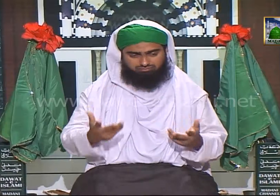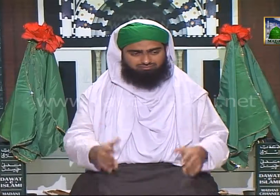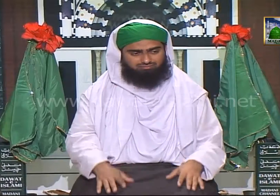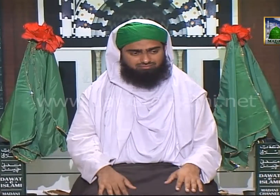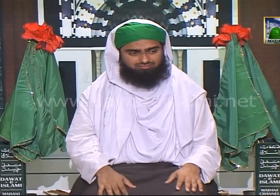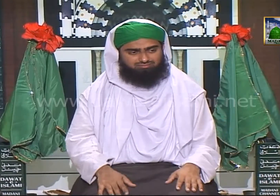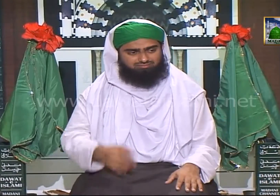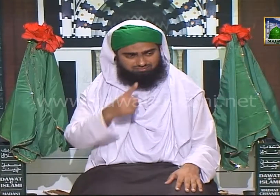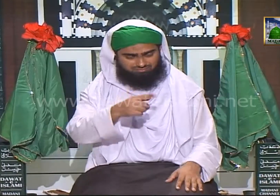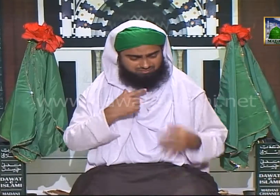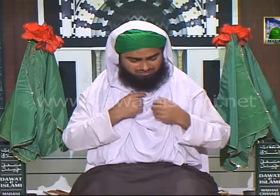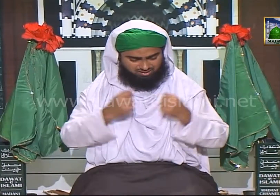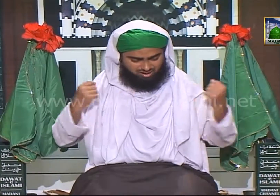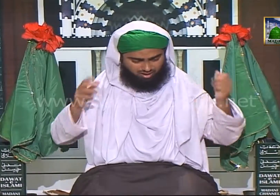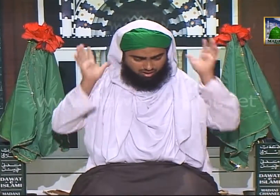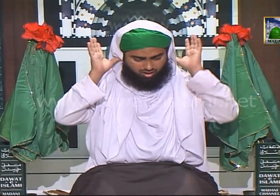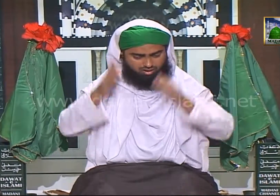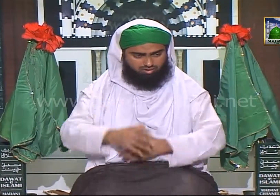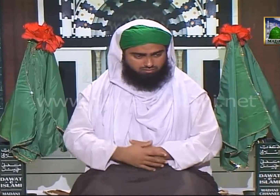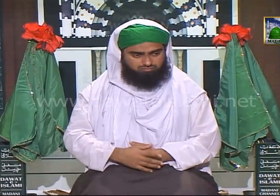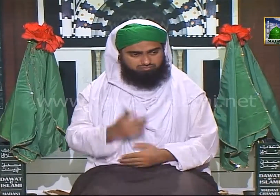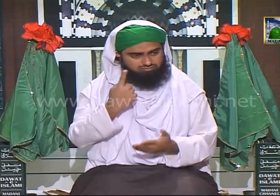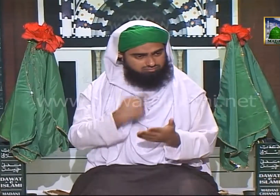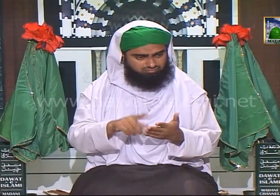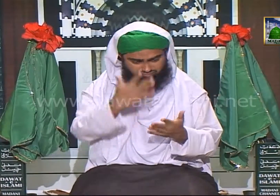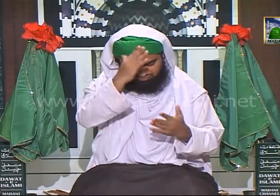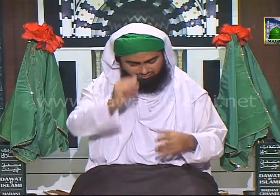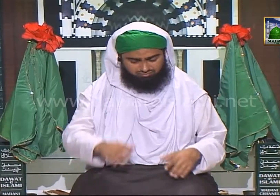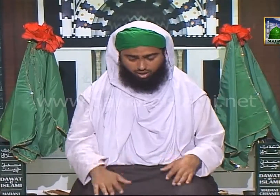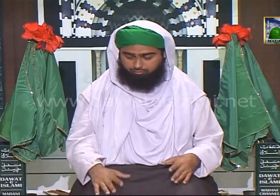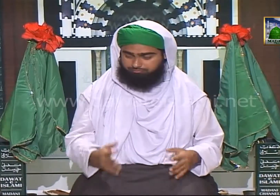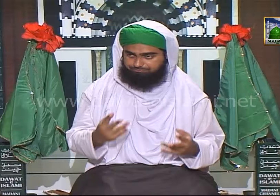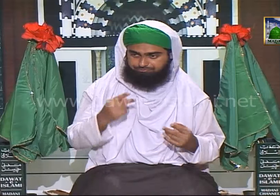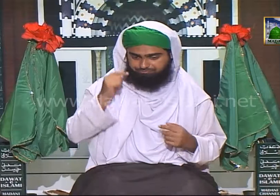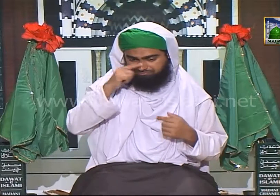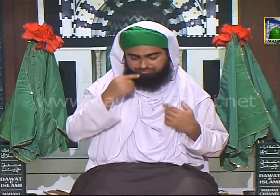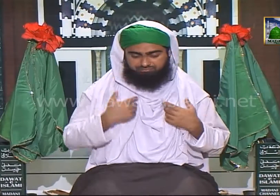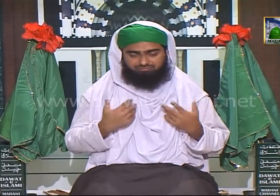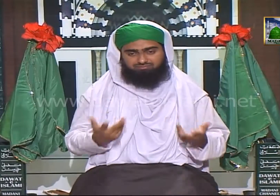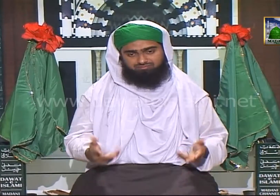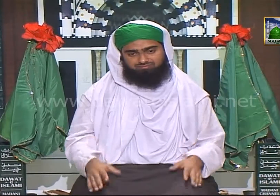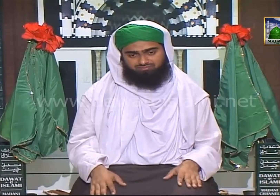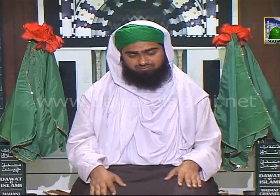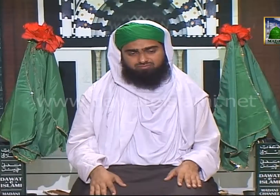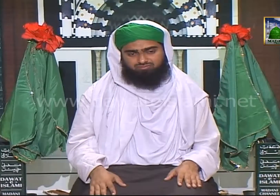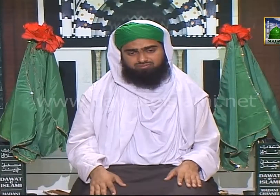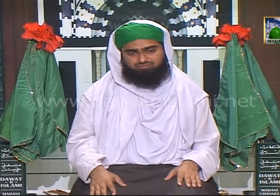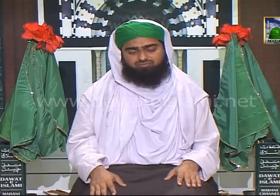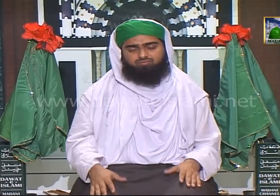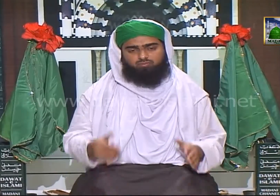پریشان ہے۔ اب کسی نے کہہ دیا خراب نماز میں تو سینہ کھلا نہیں رکھنا چاہیے، جائز نہیں، تو وہ بیچارہ بغلے جھانک رکھا ہے میرا بٹن ٹوٹ گیا۔ تو دیانت داری کے ساتھ